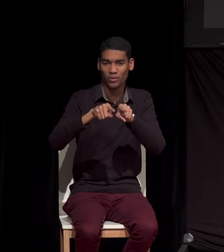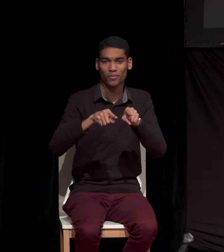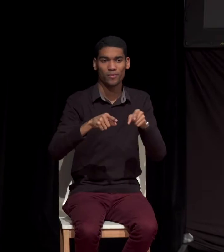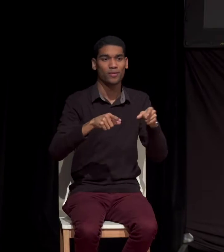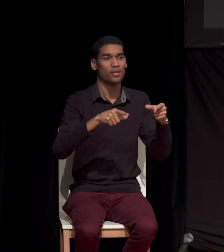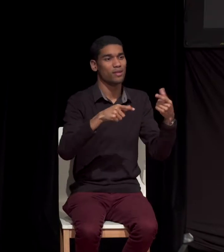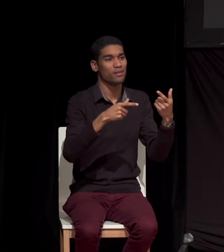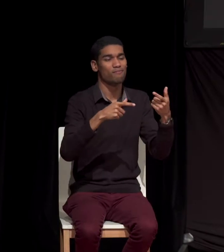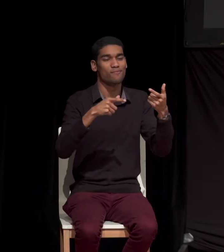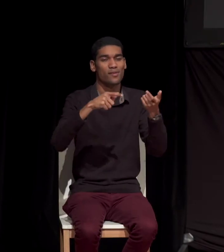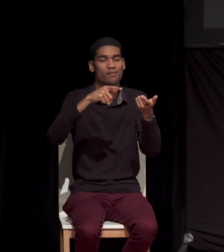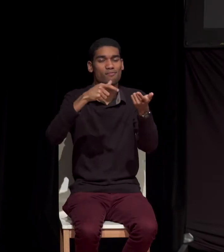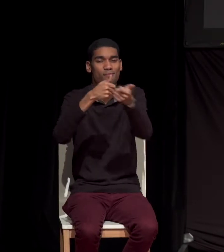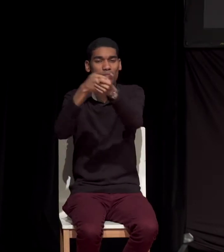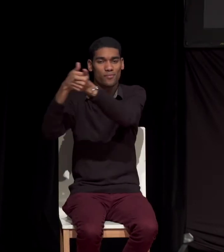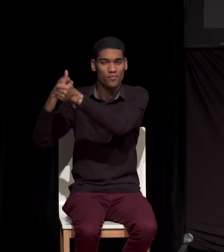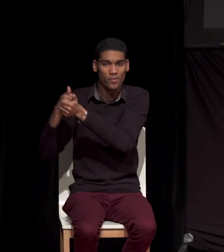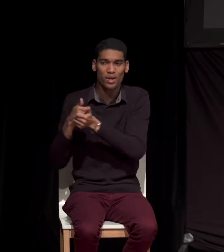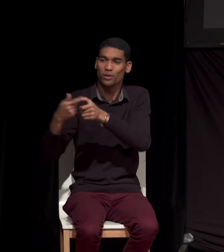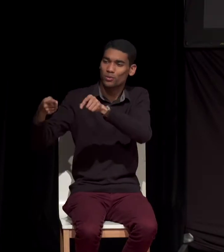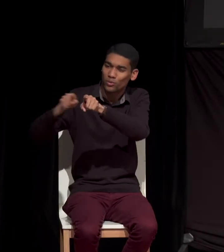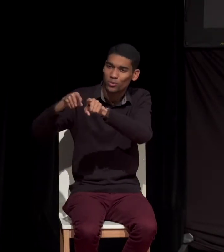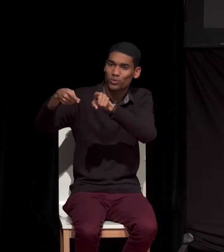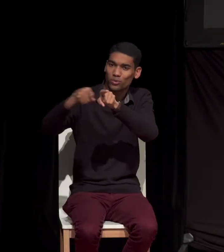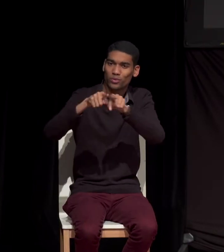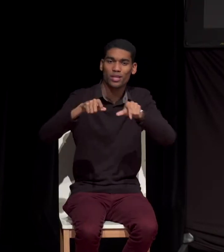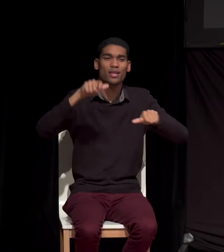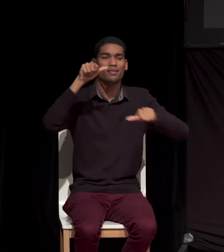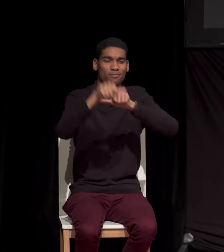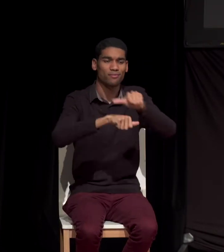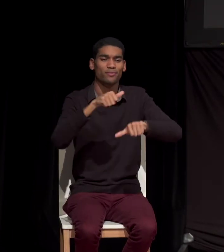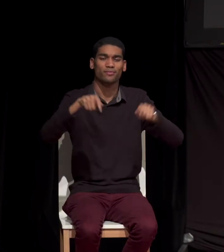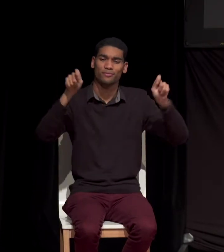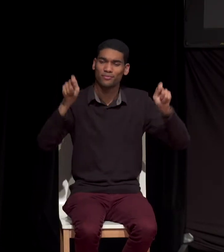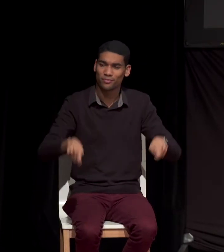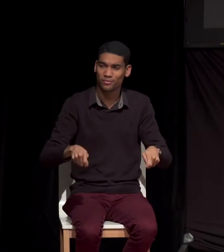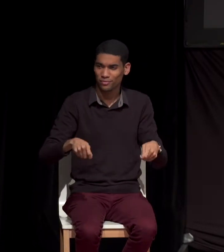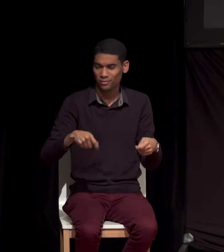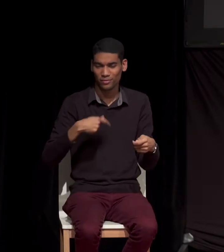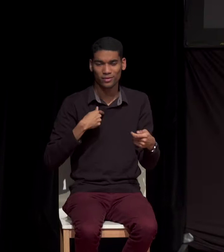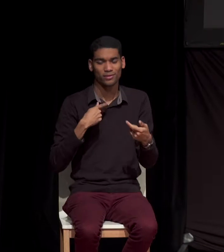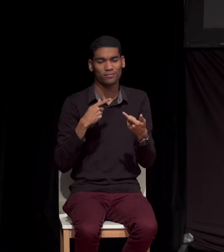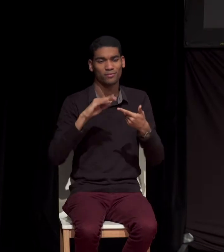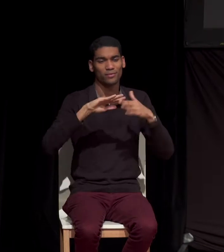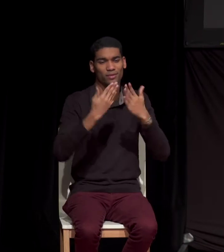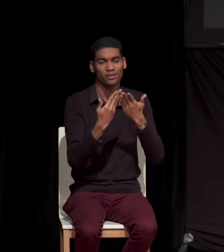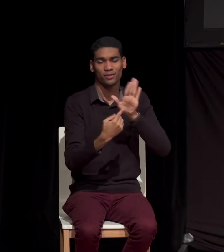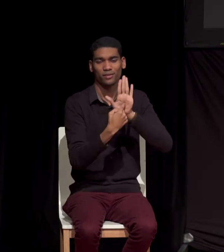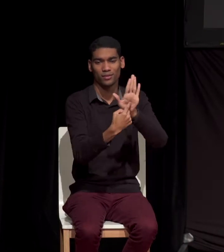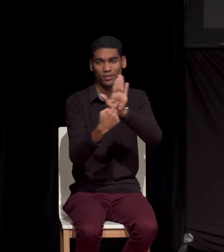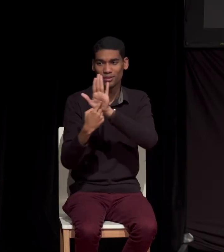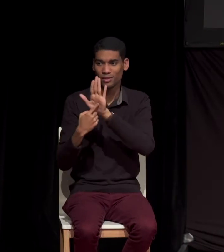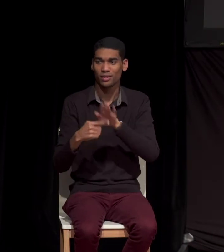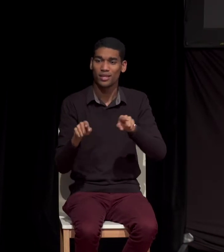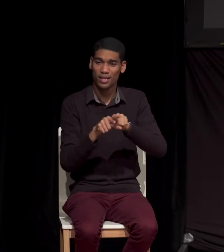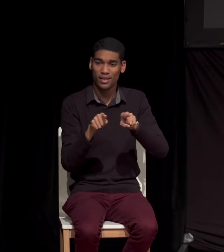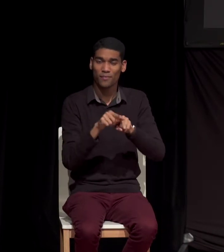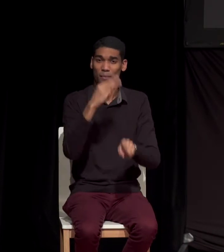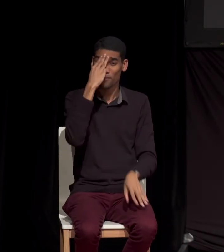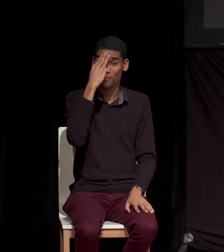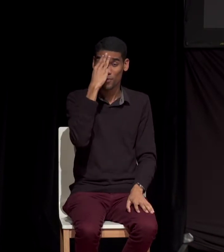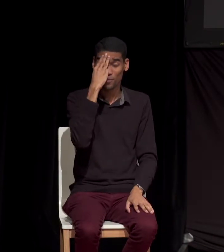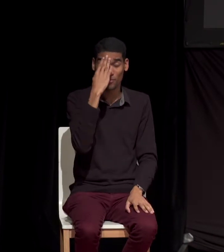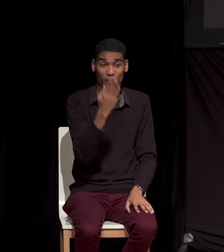e acreditar que isso é possível de transformar, né? de levar para a sala de aula. Inclusive, essa memória, a